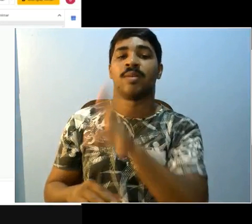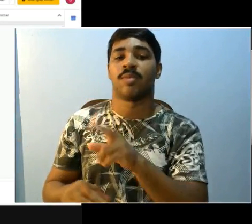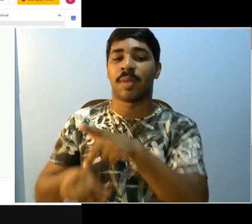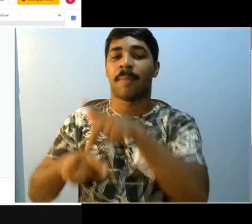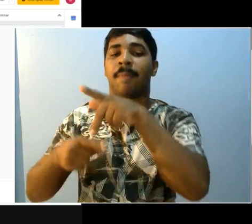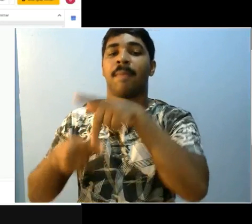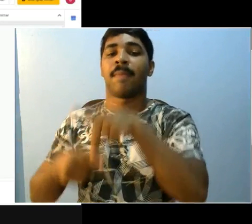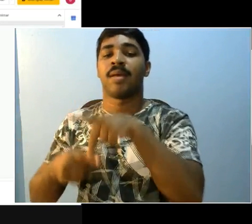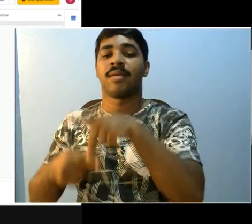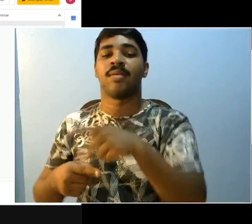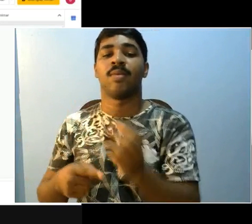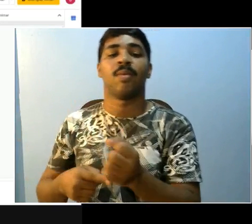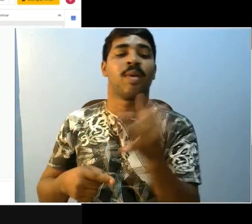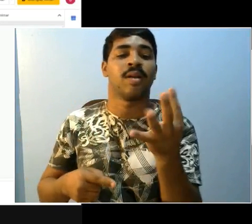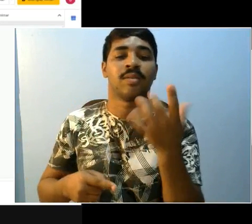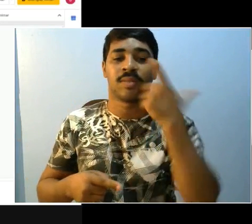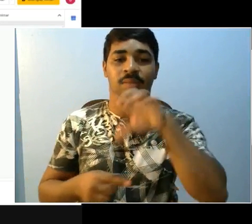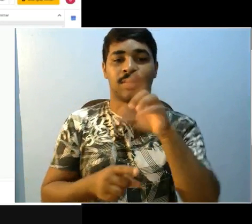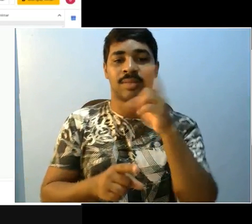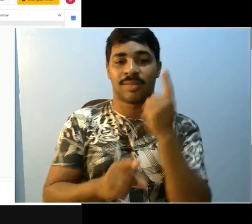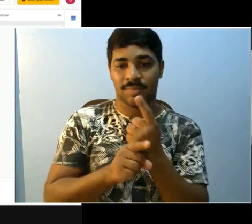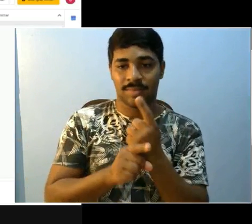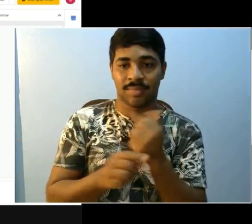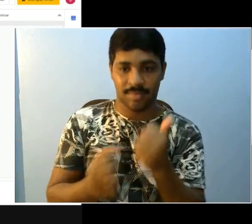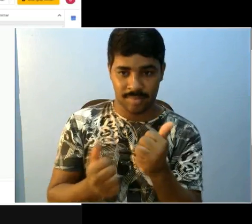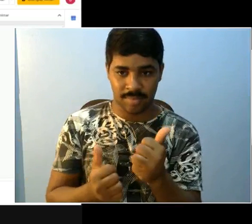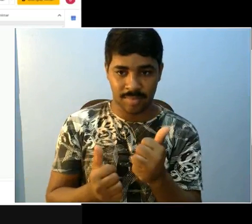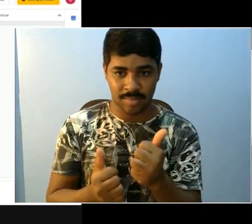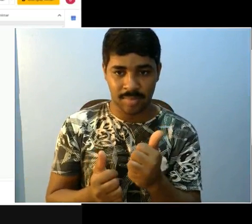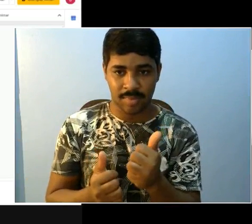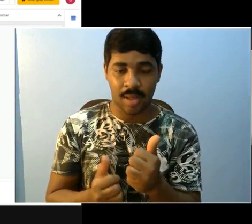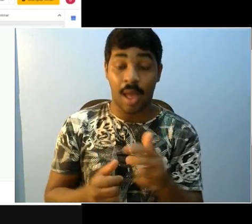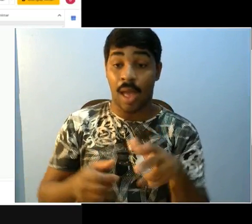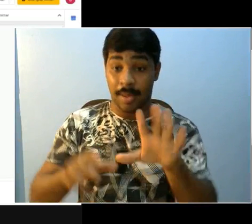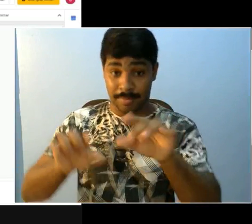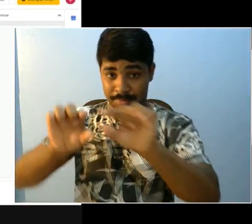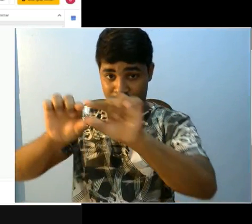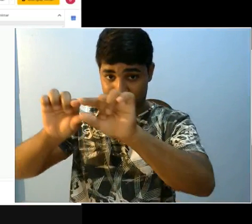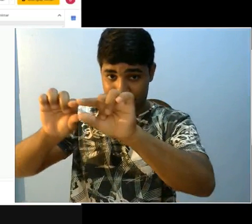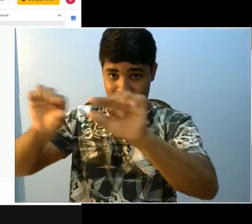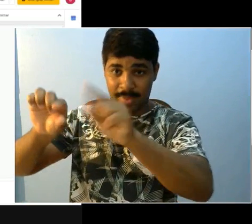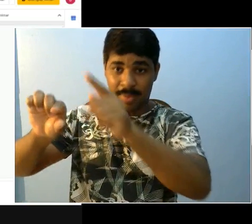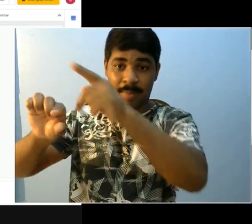encontrou o peso, o valor que ela encontra aqui, ela joga aqui, ó.